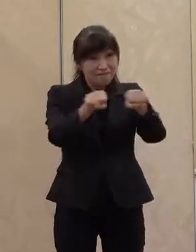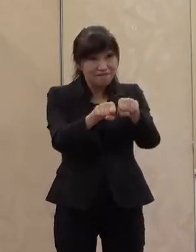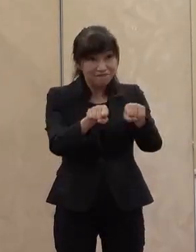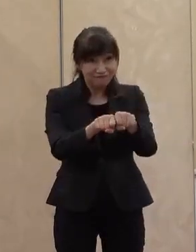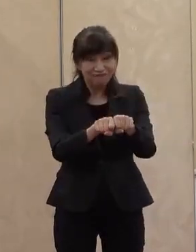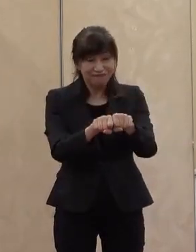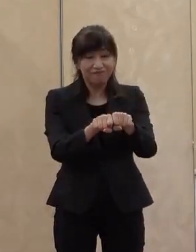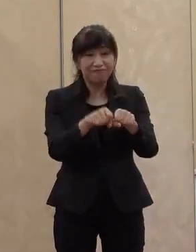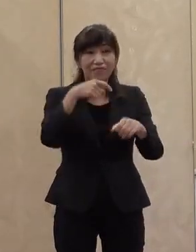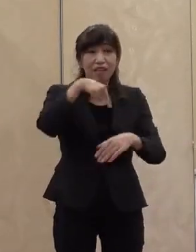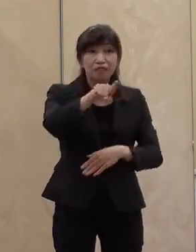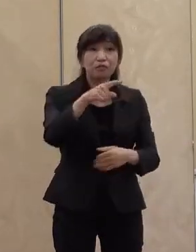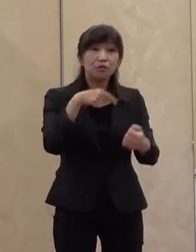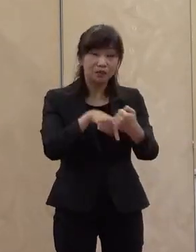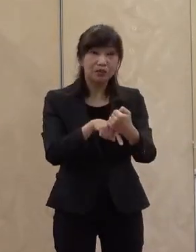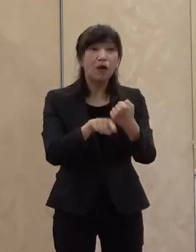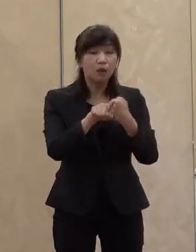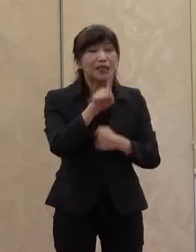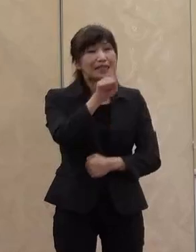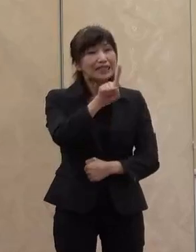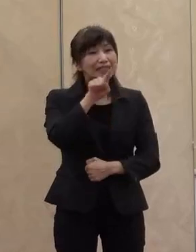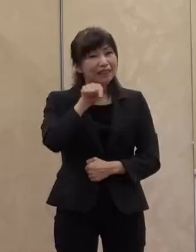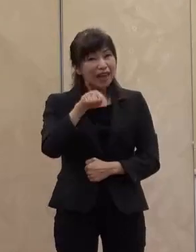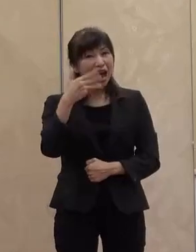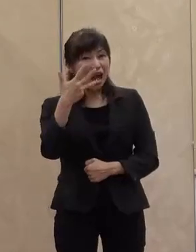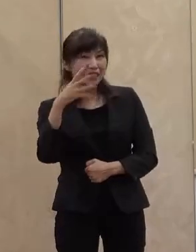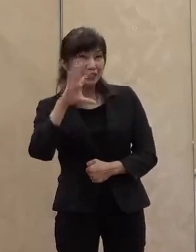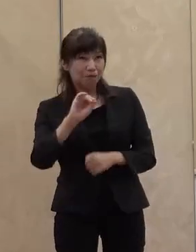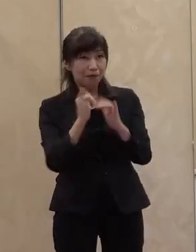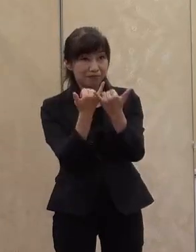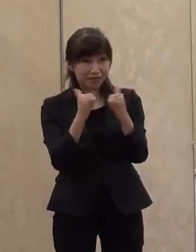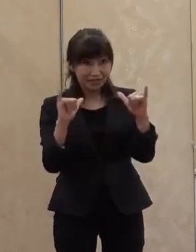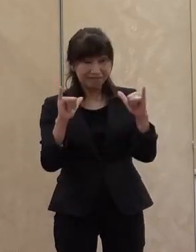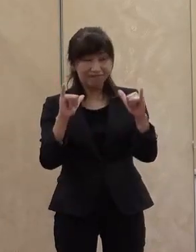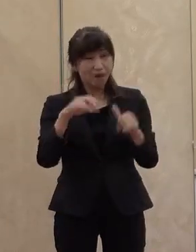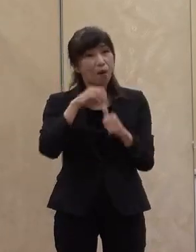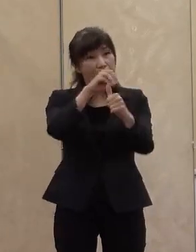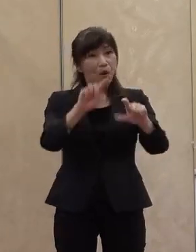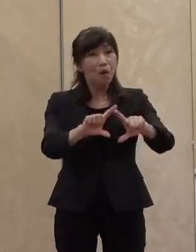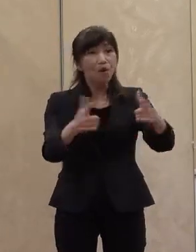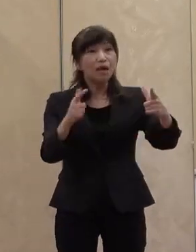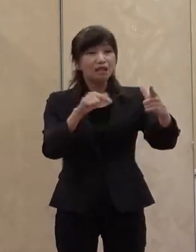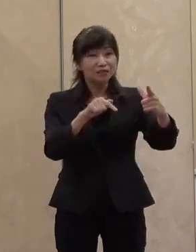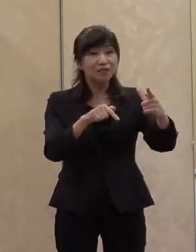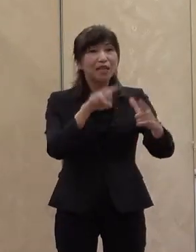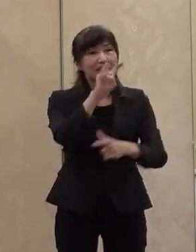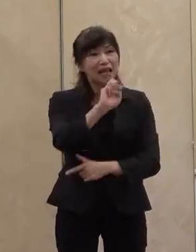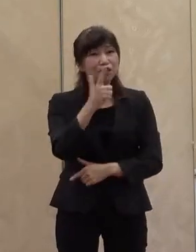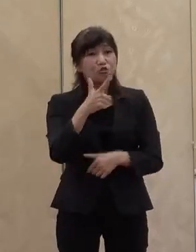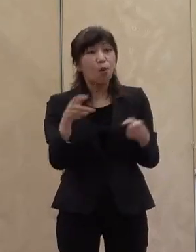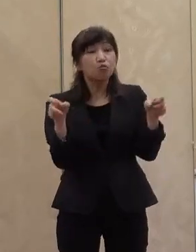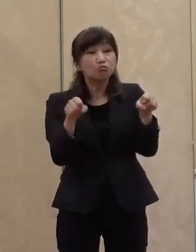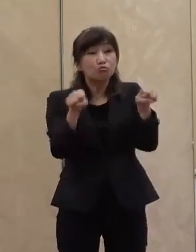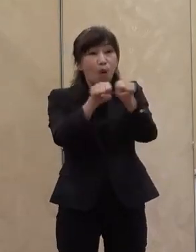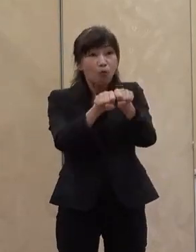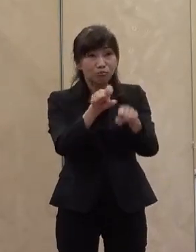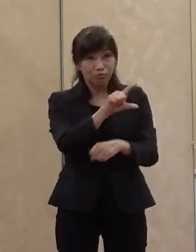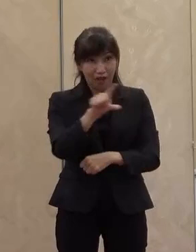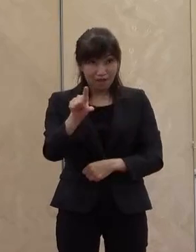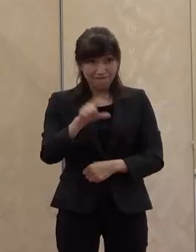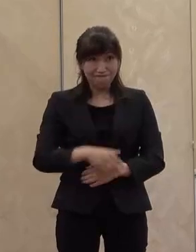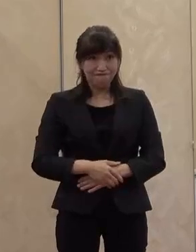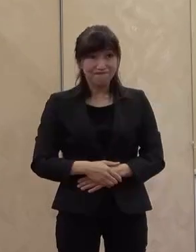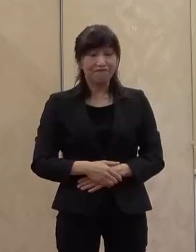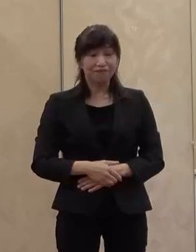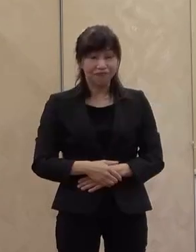。ここで 1.8 万人の雇用を創出したいと思っています。事業規模は約36億円です。持って